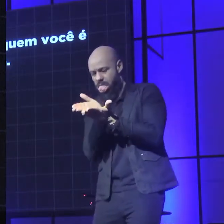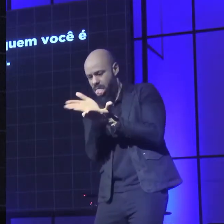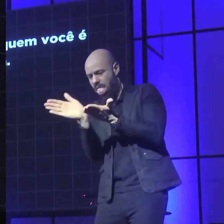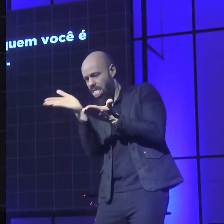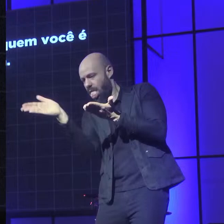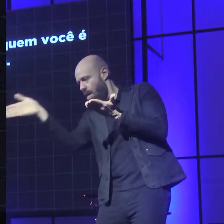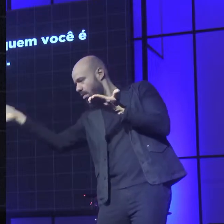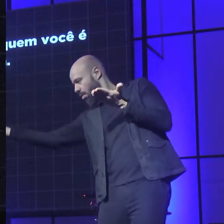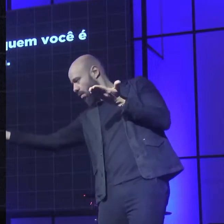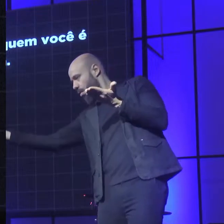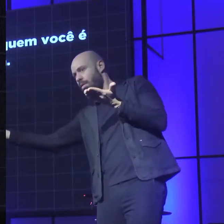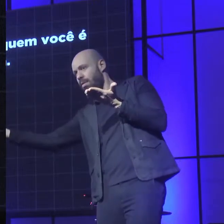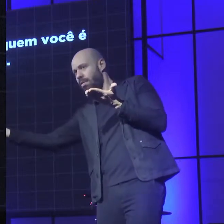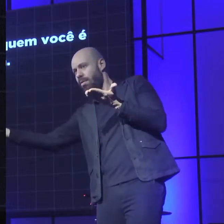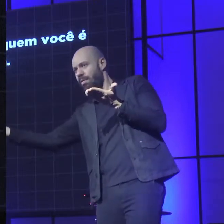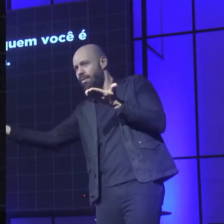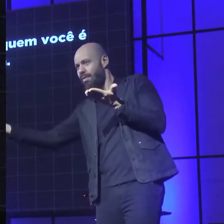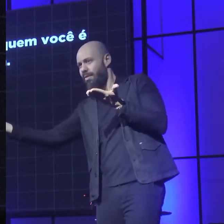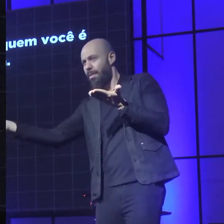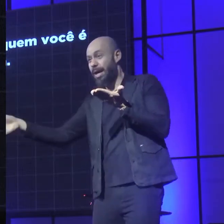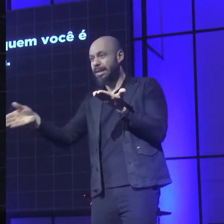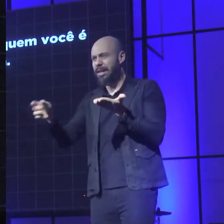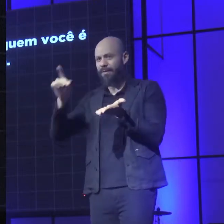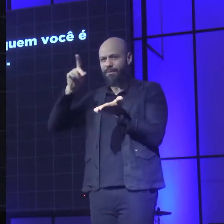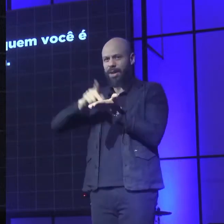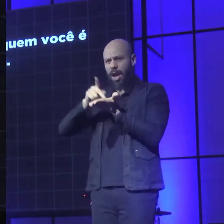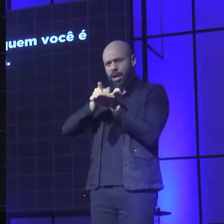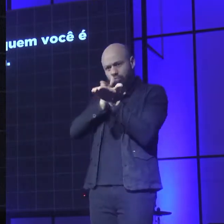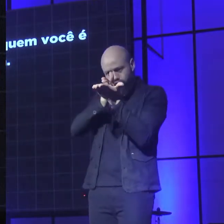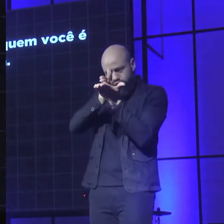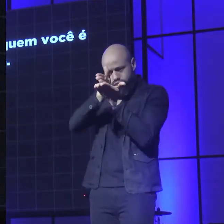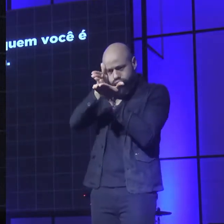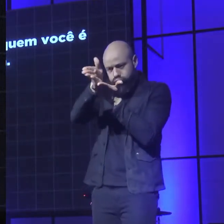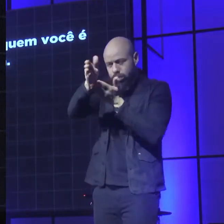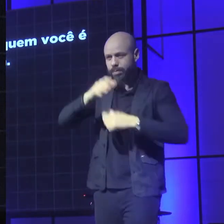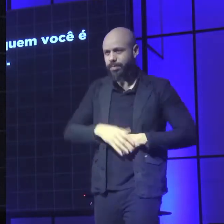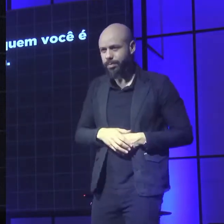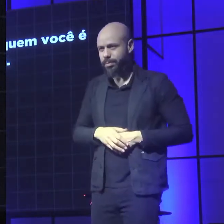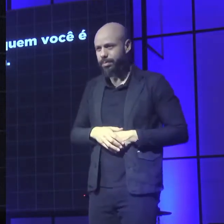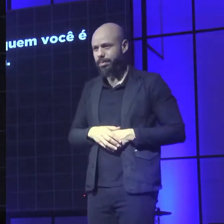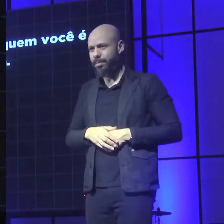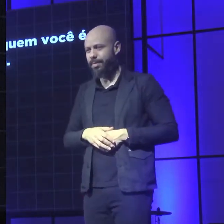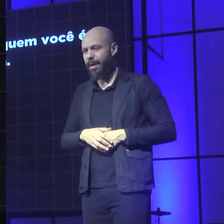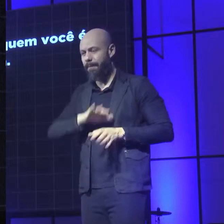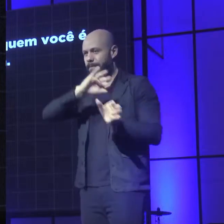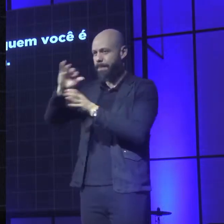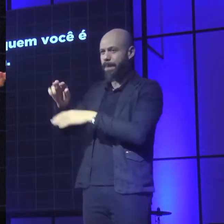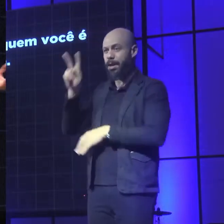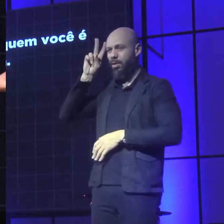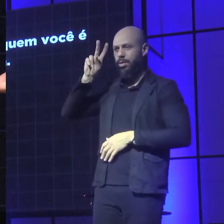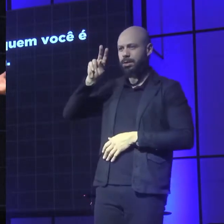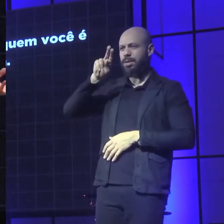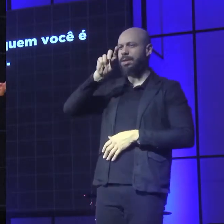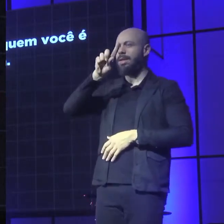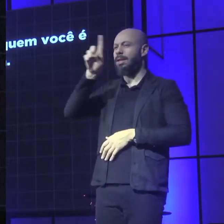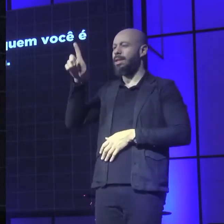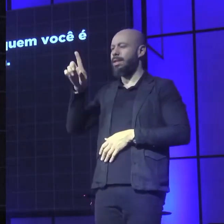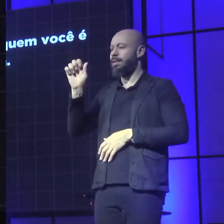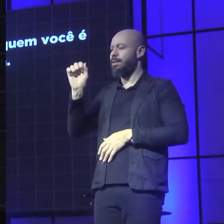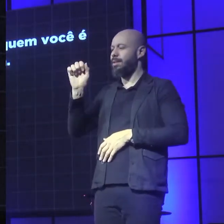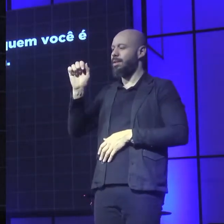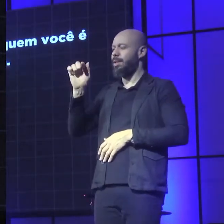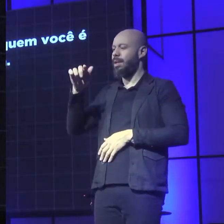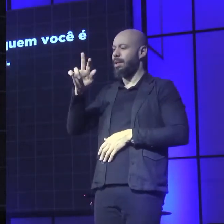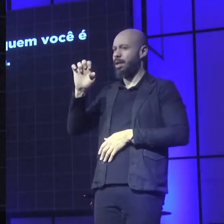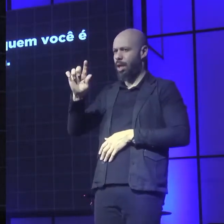ele diz: nós sabemos que você é de Deus. Ele estava querendo determinar a identidade de Jesus. Ele estava